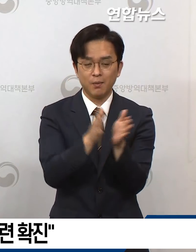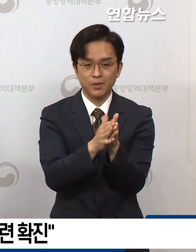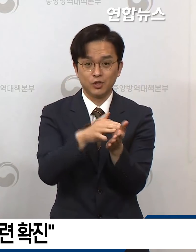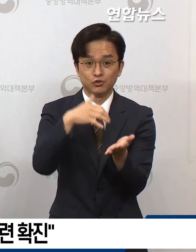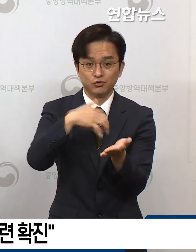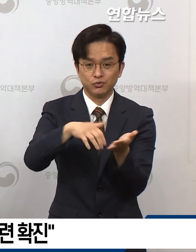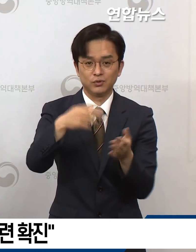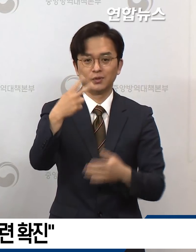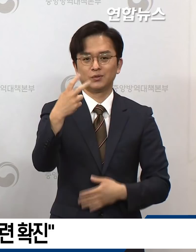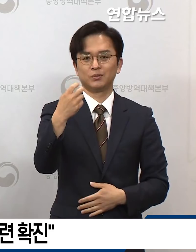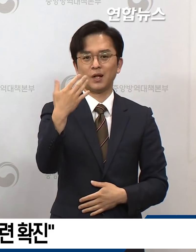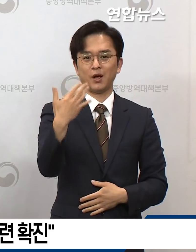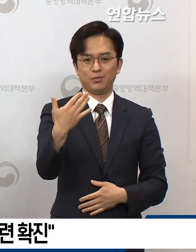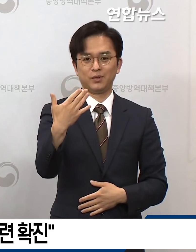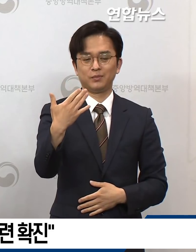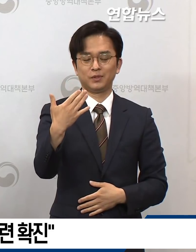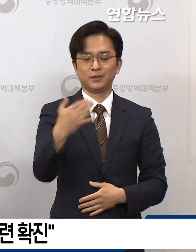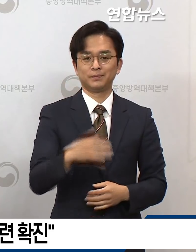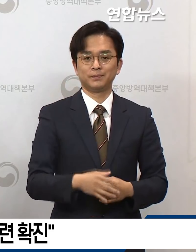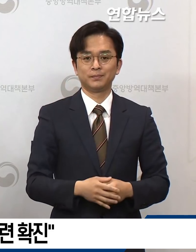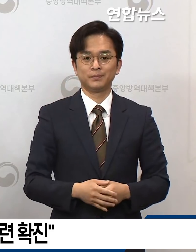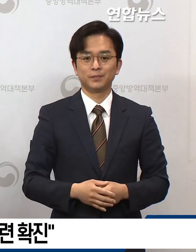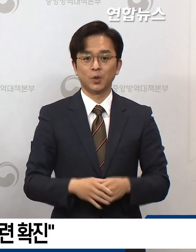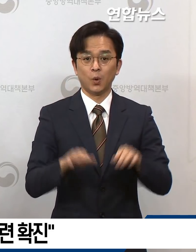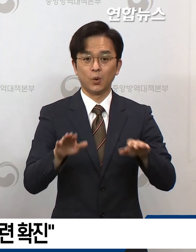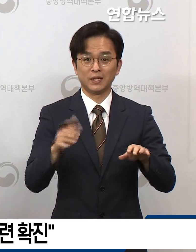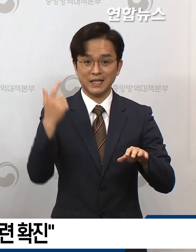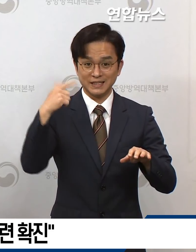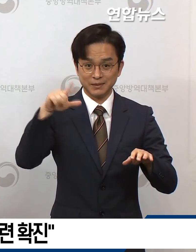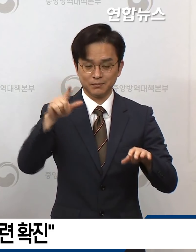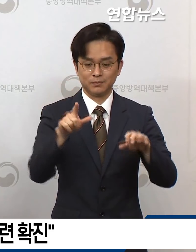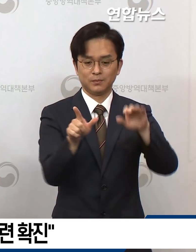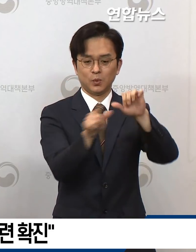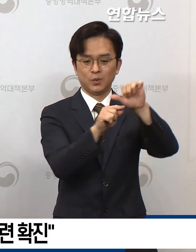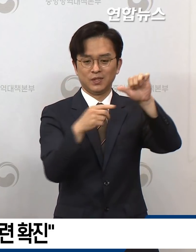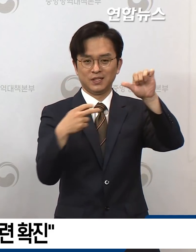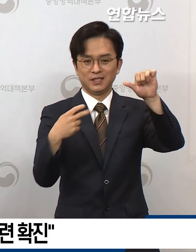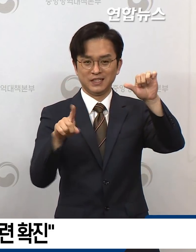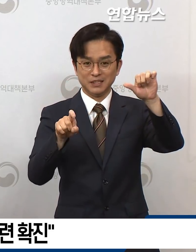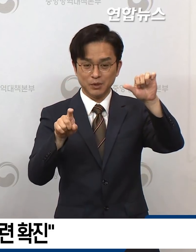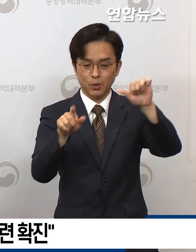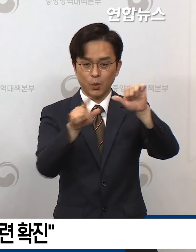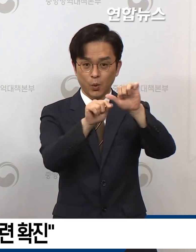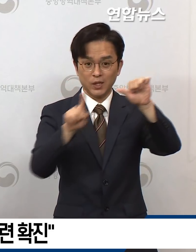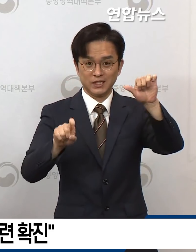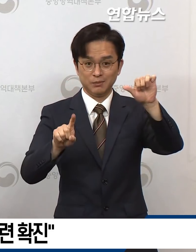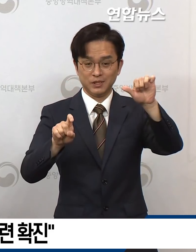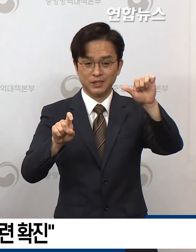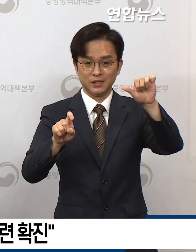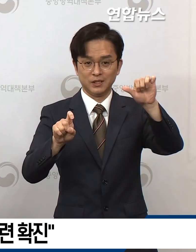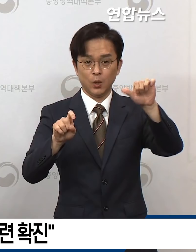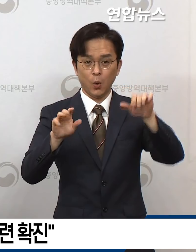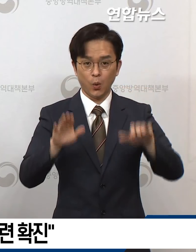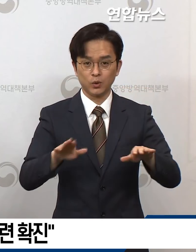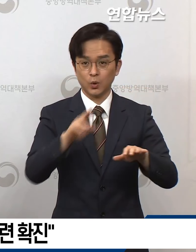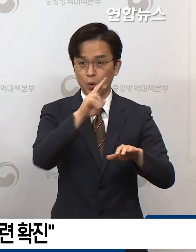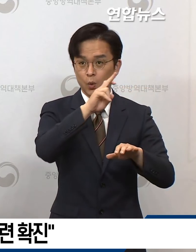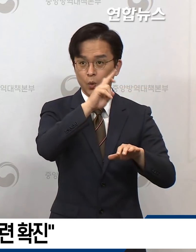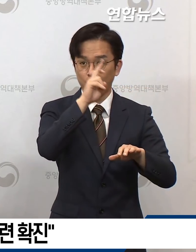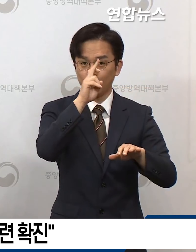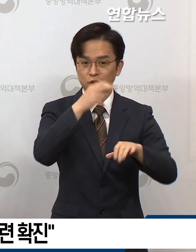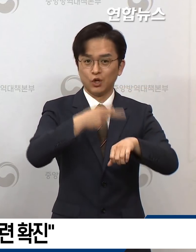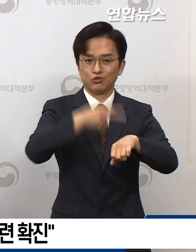확인되었습니다. 어제 0시 이후에 5월 11일 12시까지 총 14명이 추가로 확인이